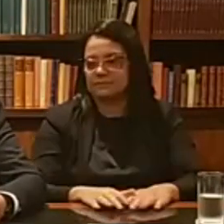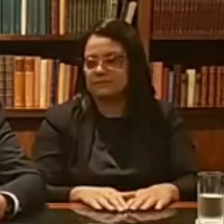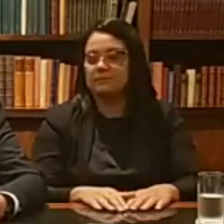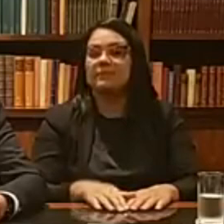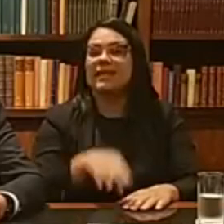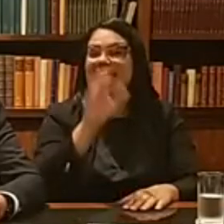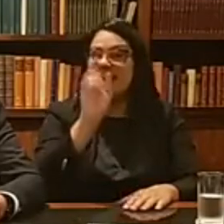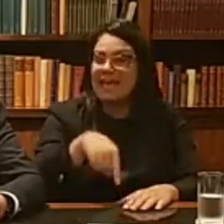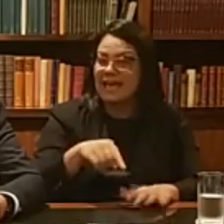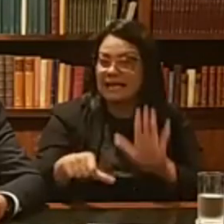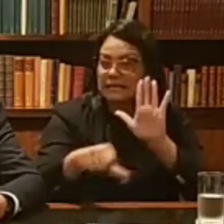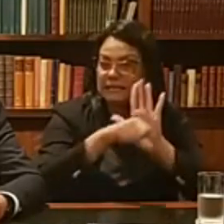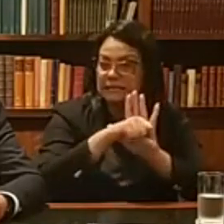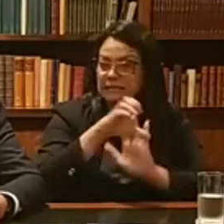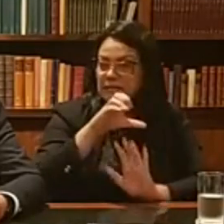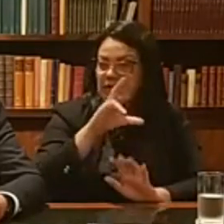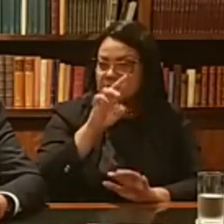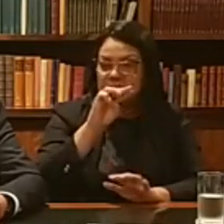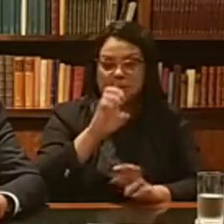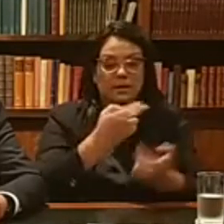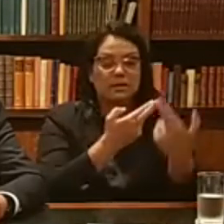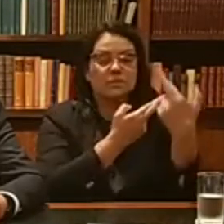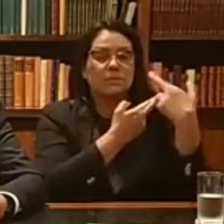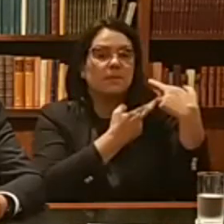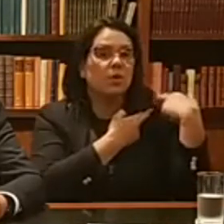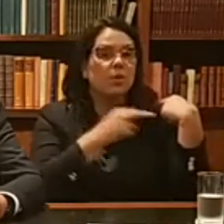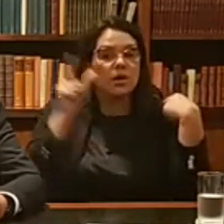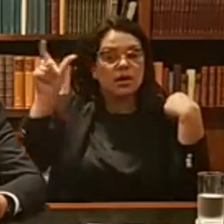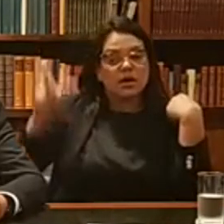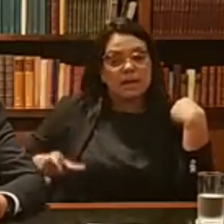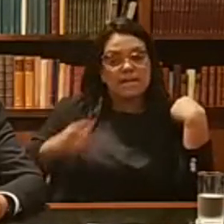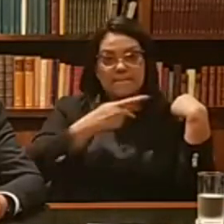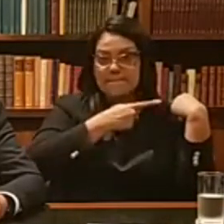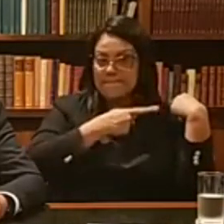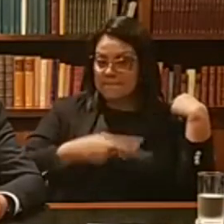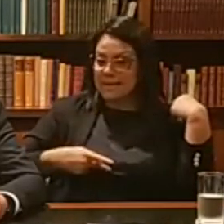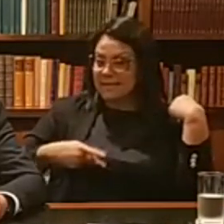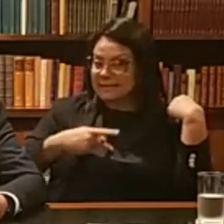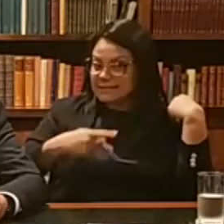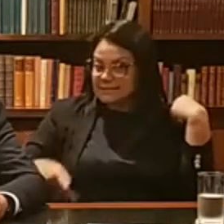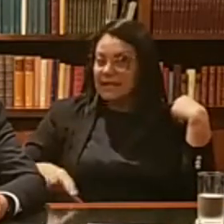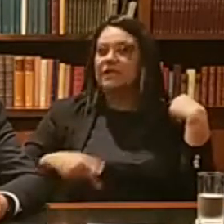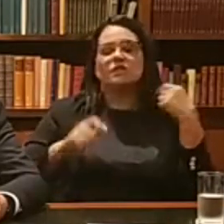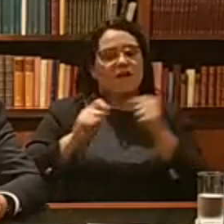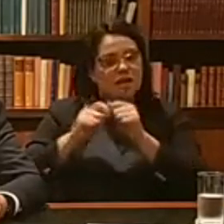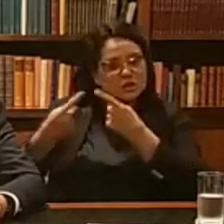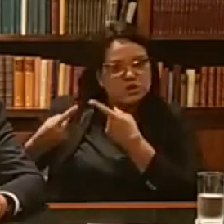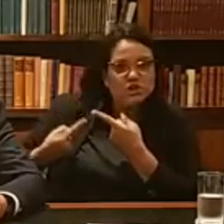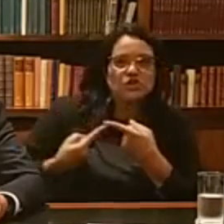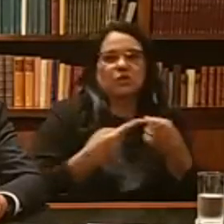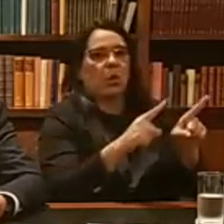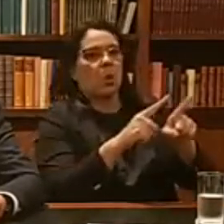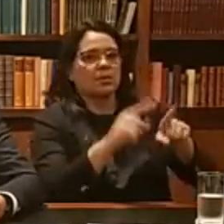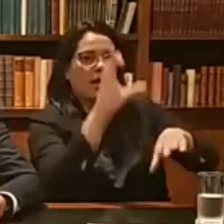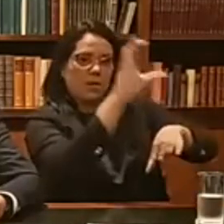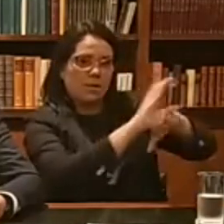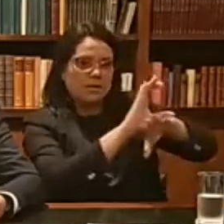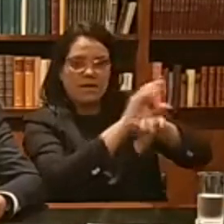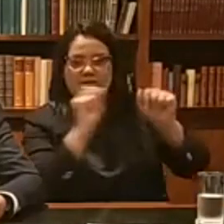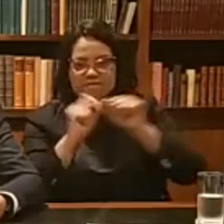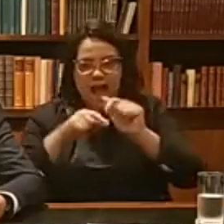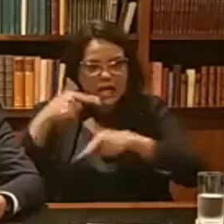de responsabilidade os atos do Presidente da República que atentem contra a Constituição